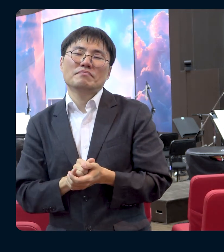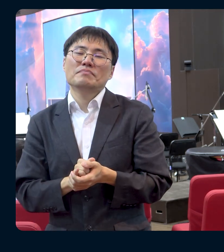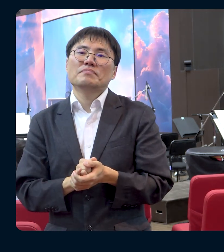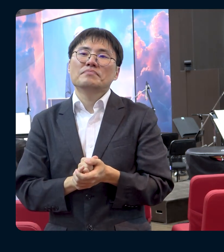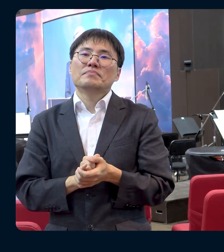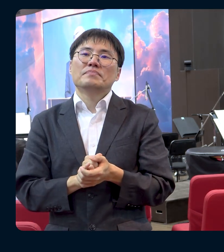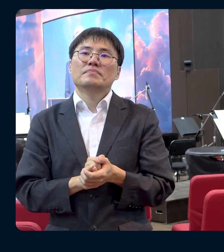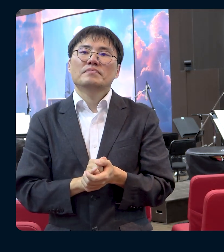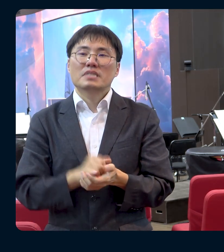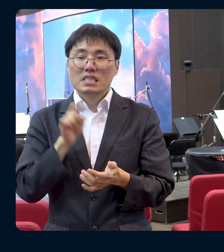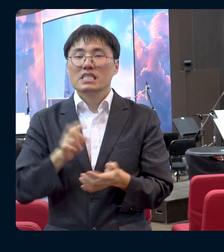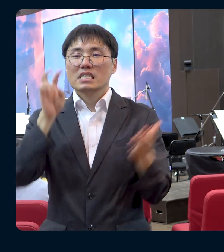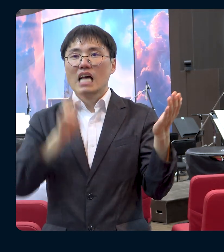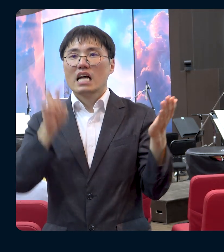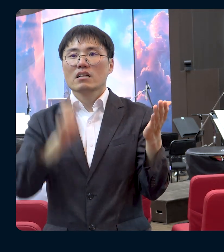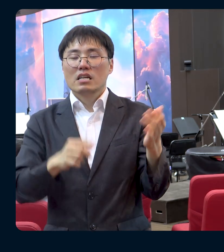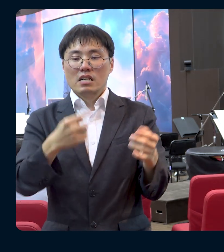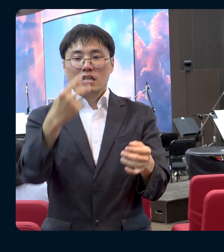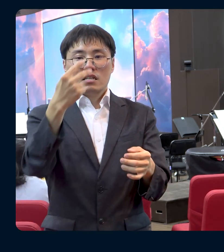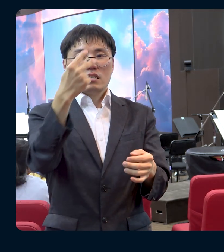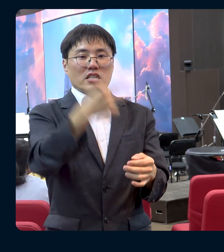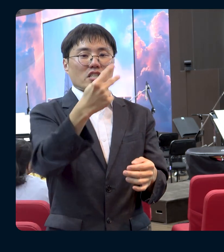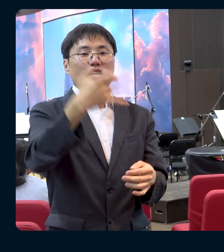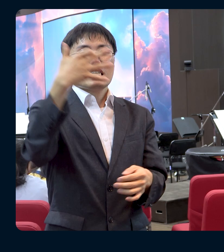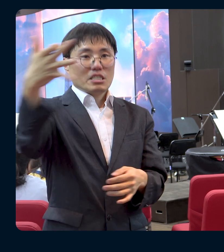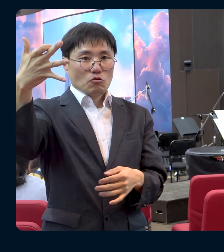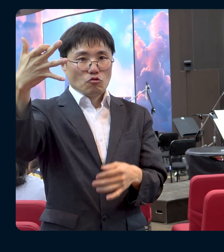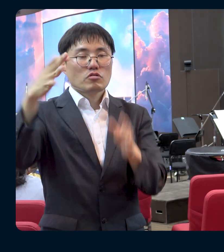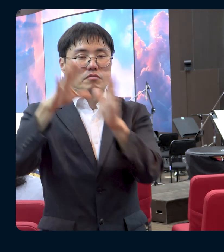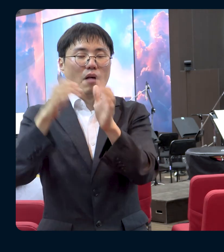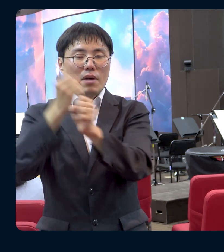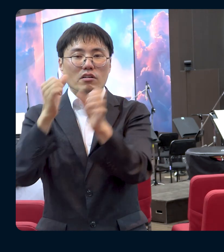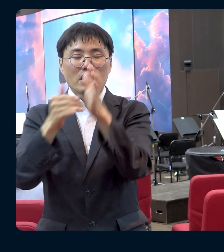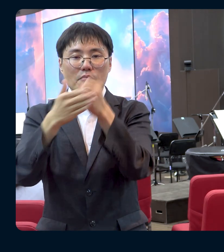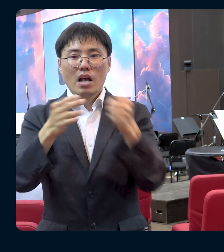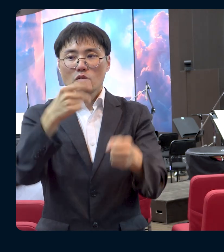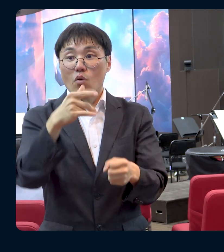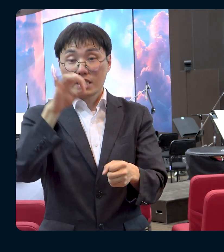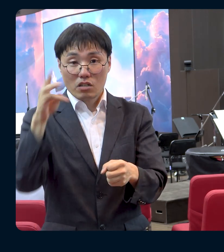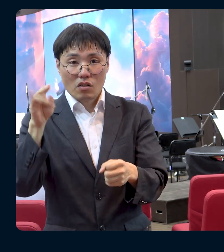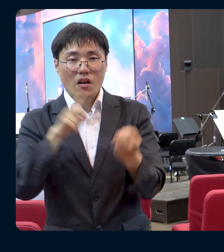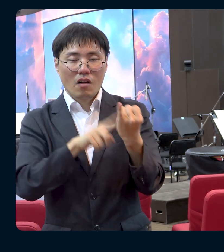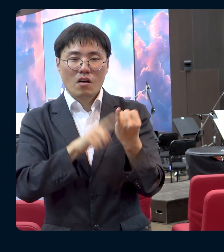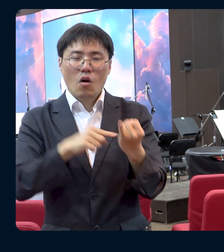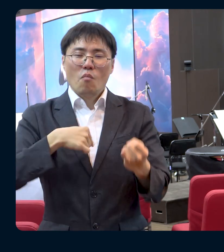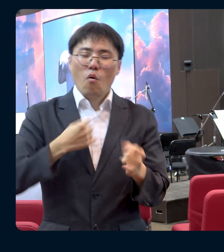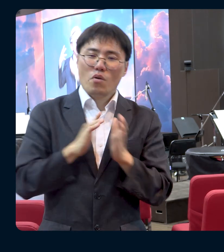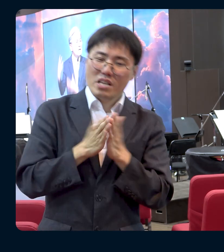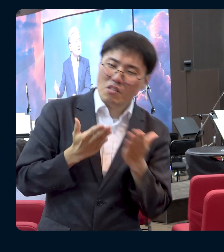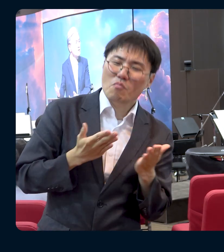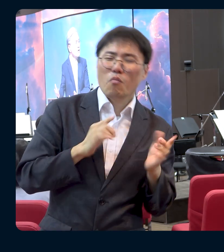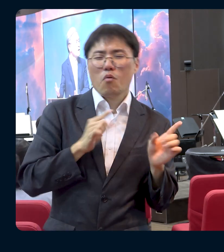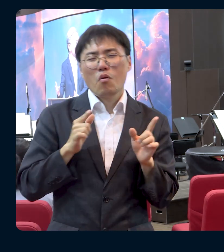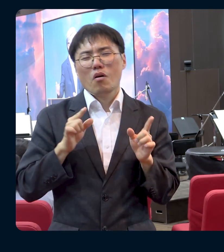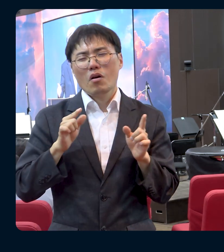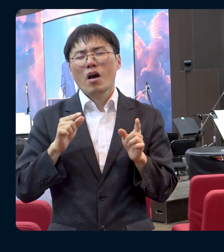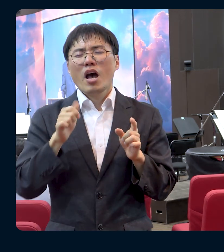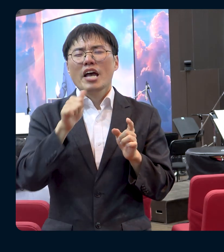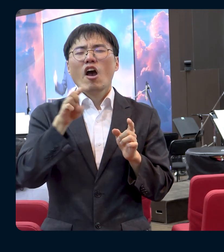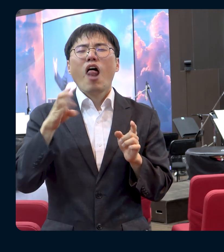속한 자. 이 찬양은 2019년도에 만들어졌으니까 수년 간사님